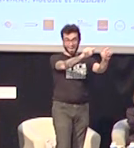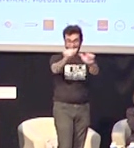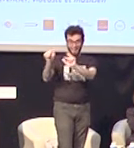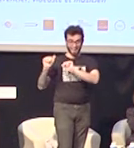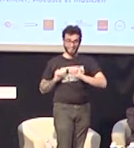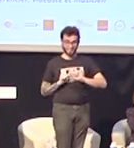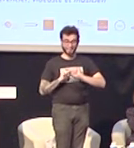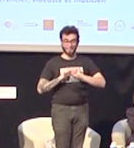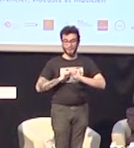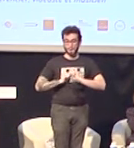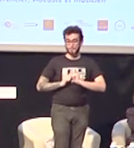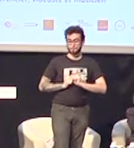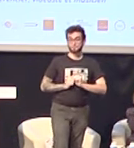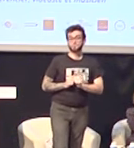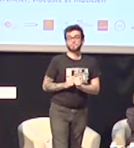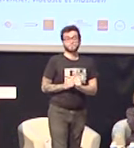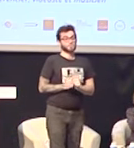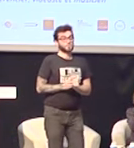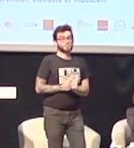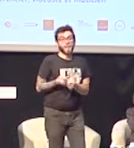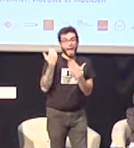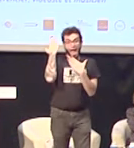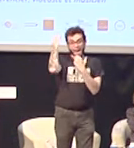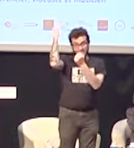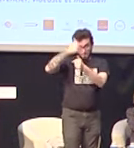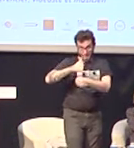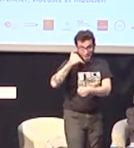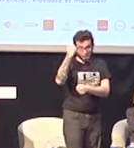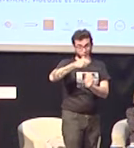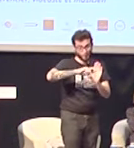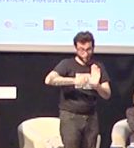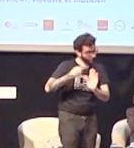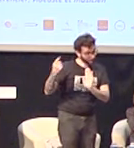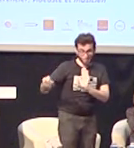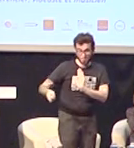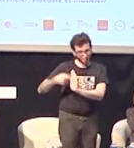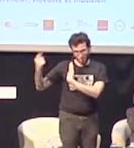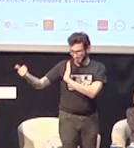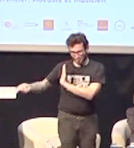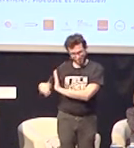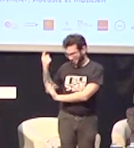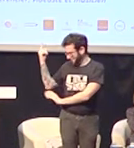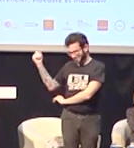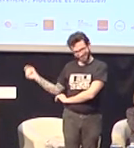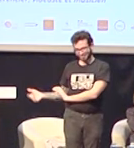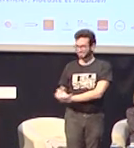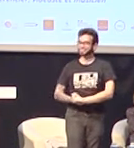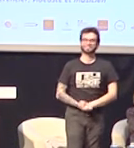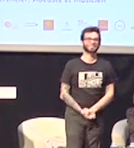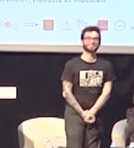Merci beaucoup d'avoir assisté à cette table ronde. J'espère que l'année prochaine,